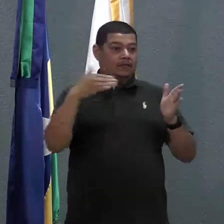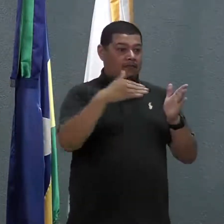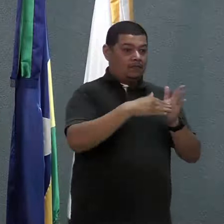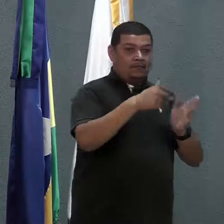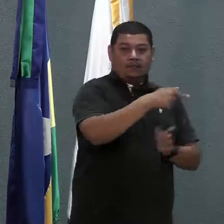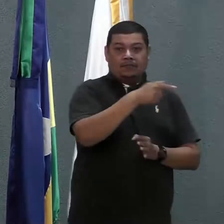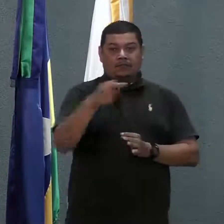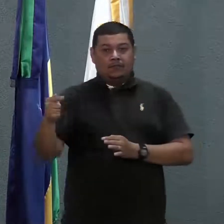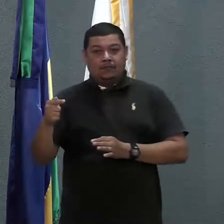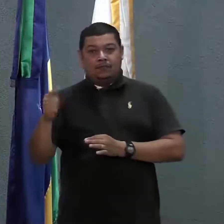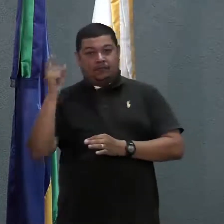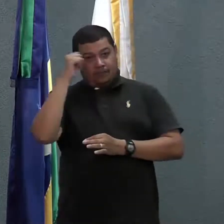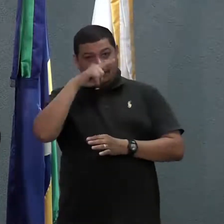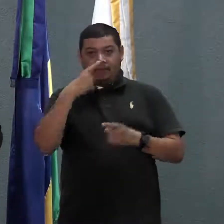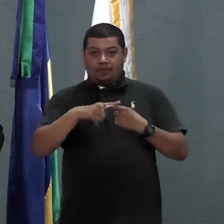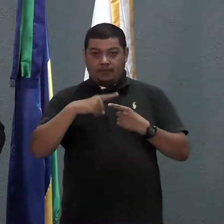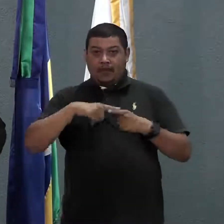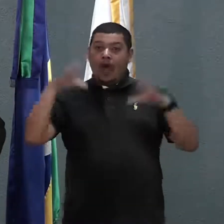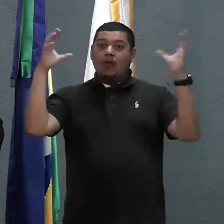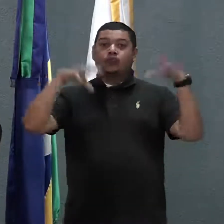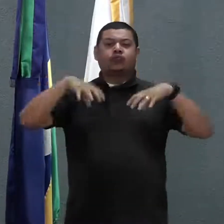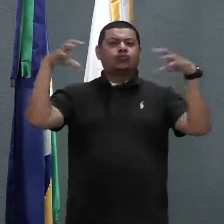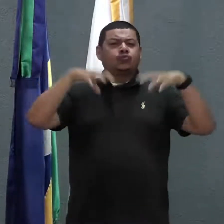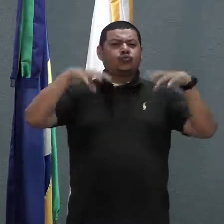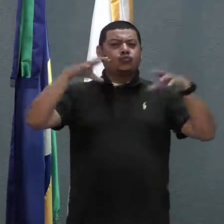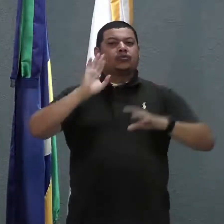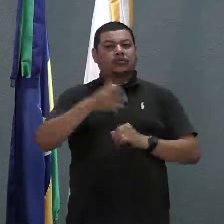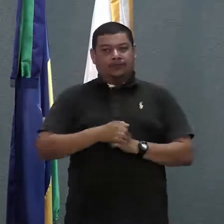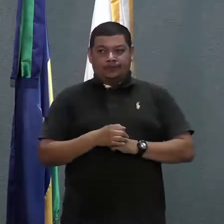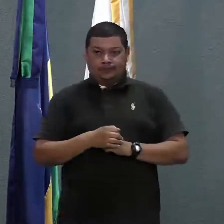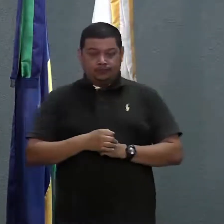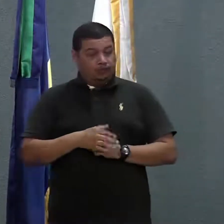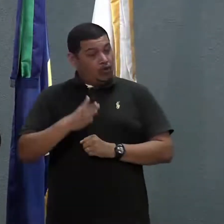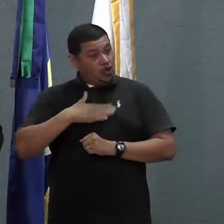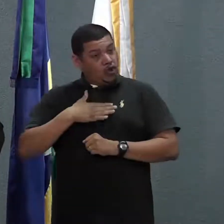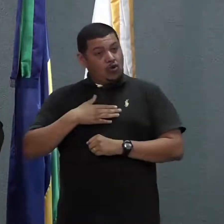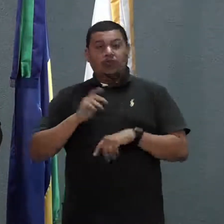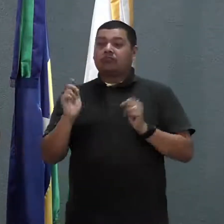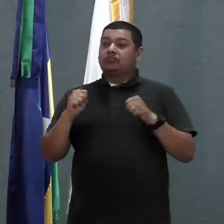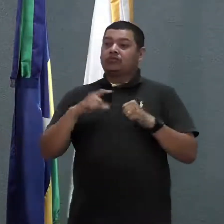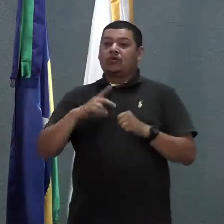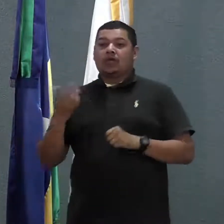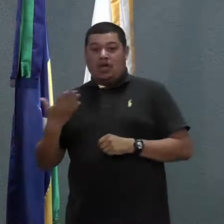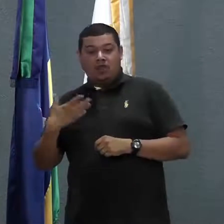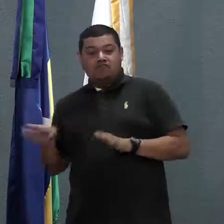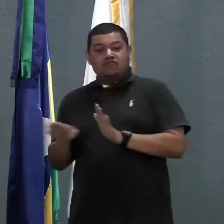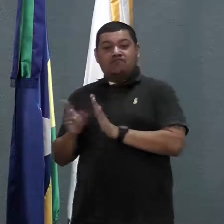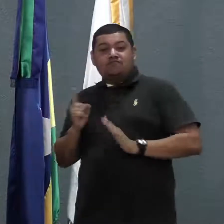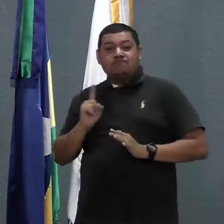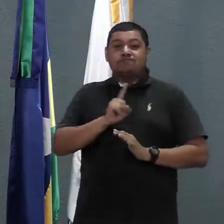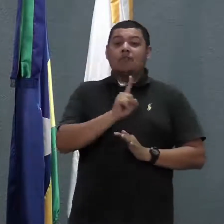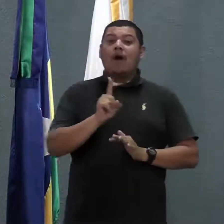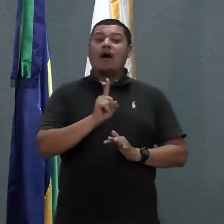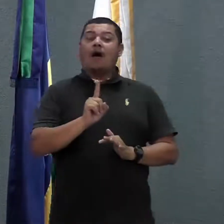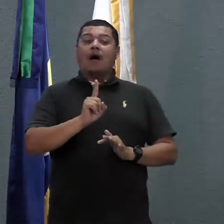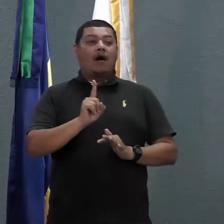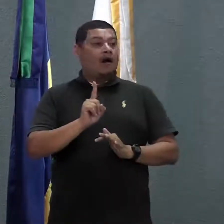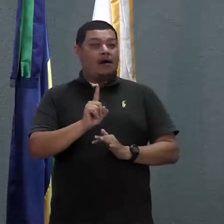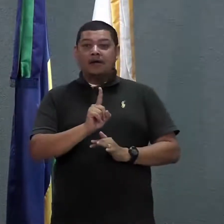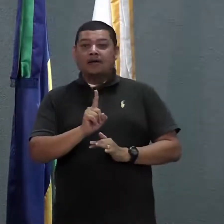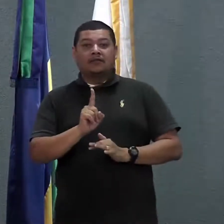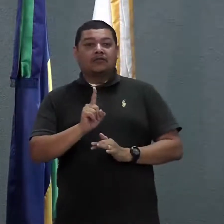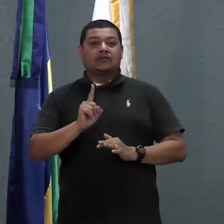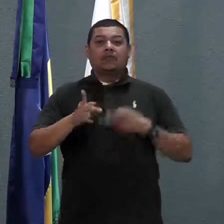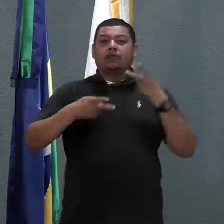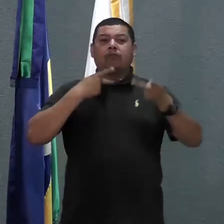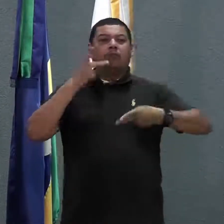complexo, por causa das chuvas. Poderia eu simplesmente chegar aqui e